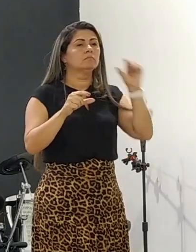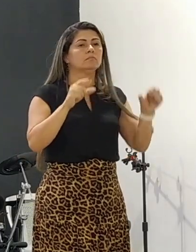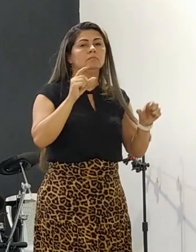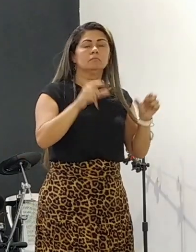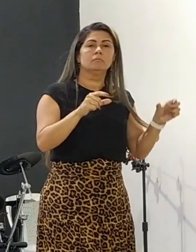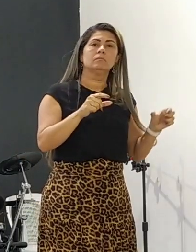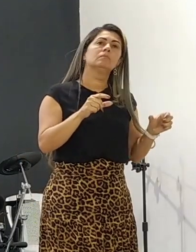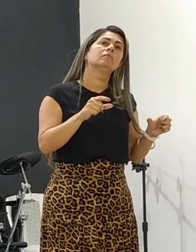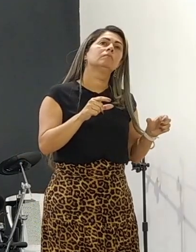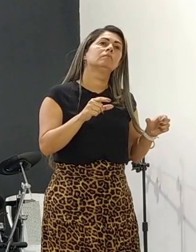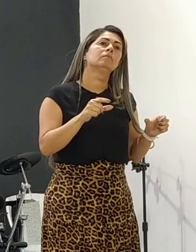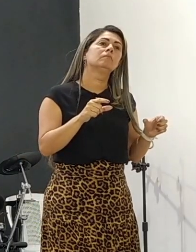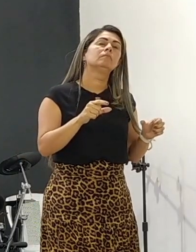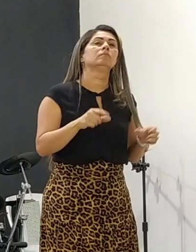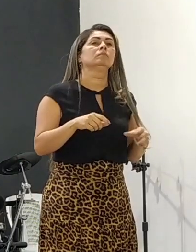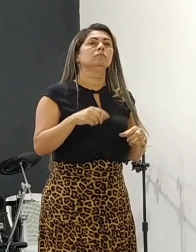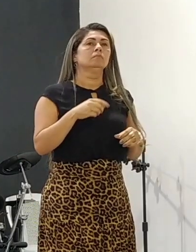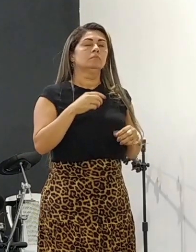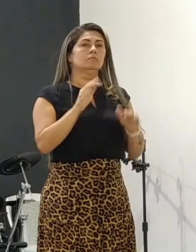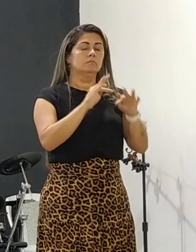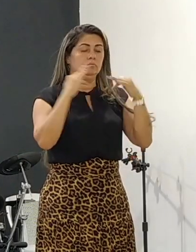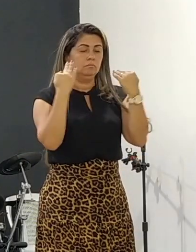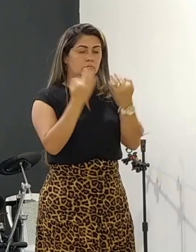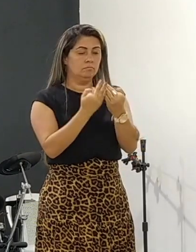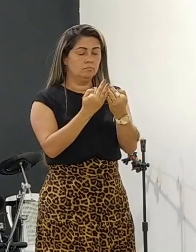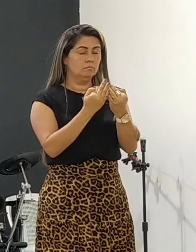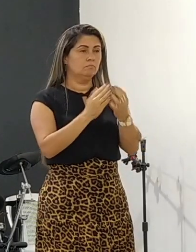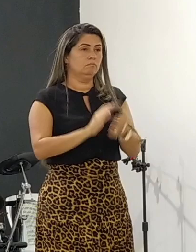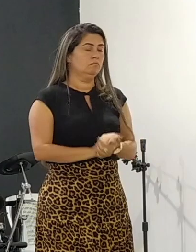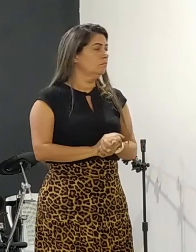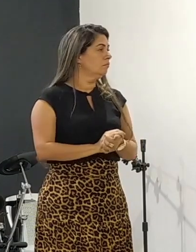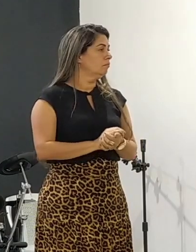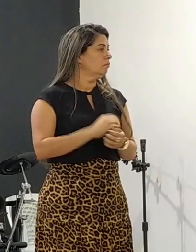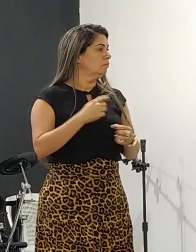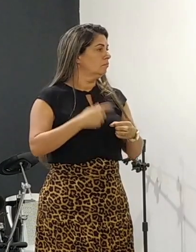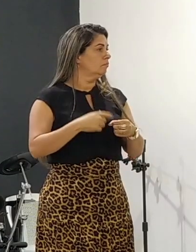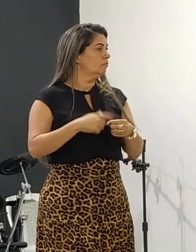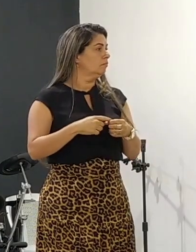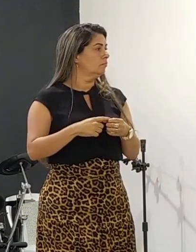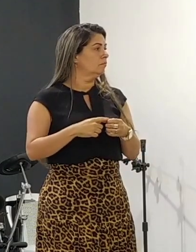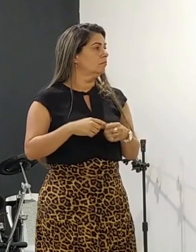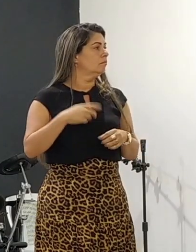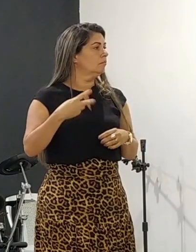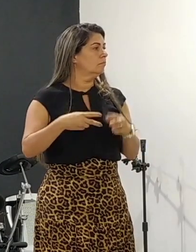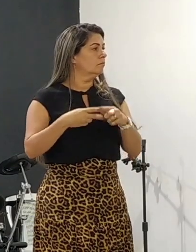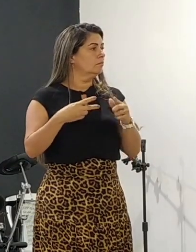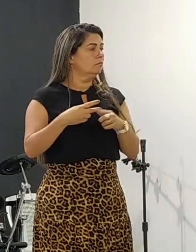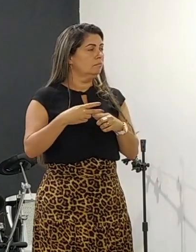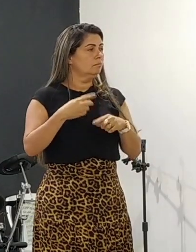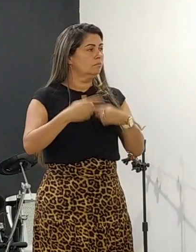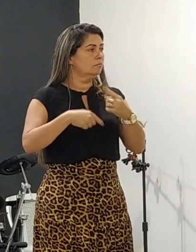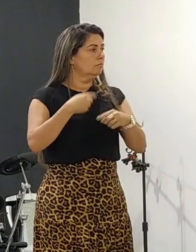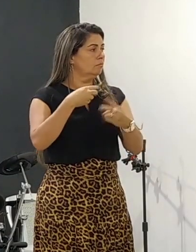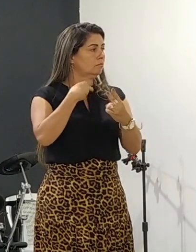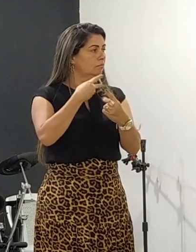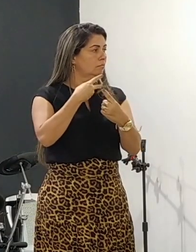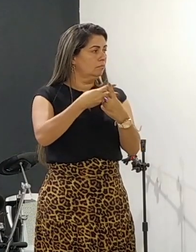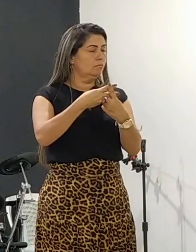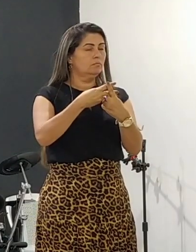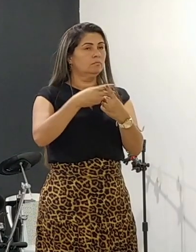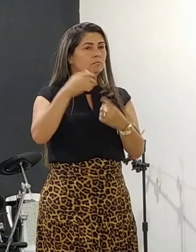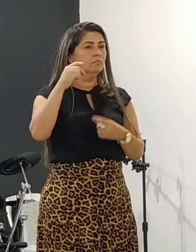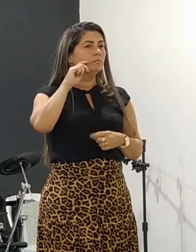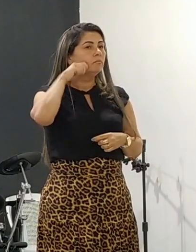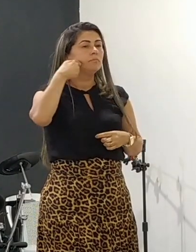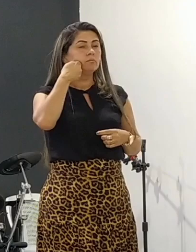da minha família, ali na Cerâmica, e falando ali da segunda multiplicação dos pães, quando Jesus ele